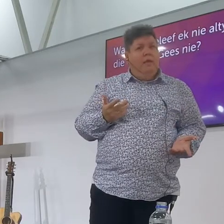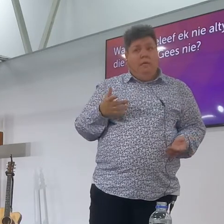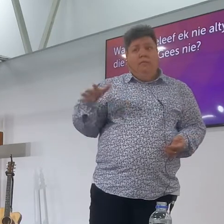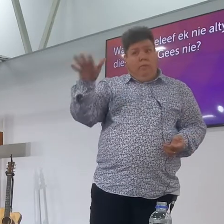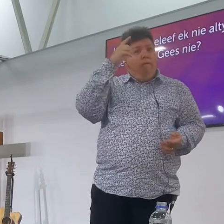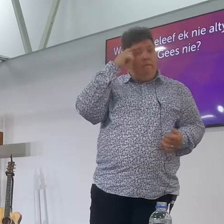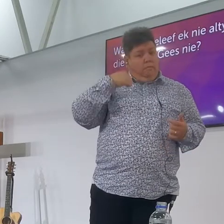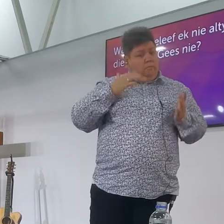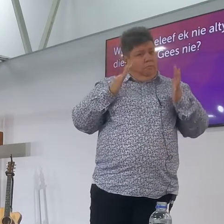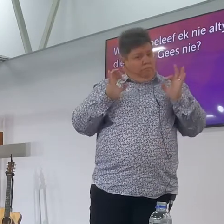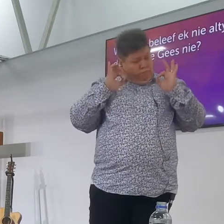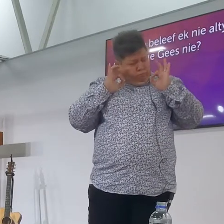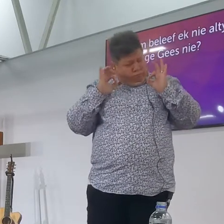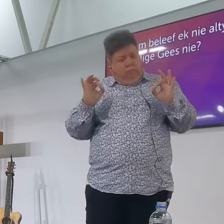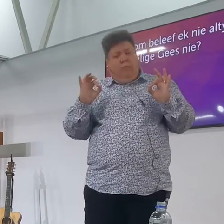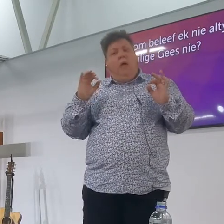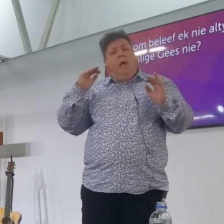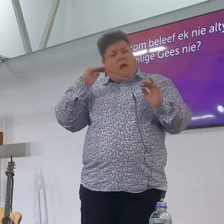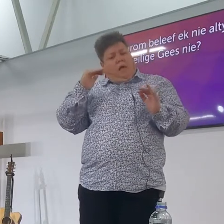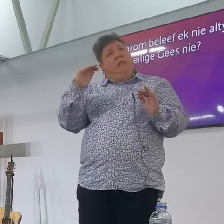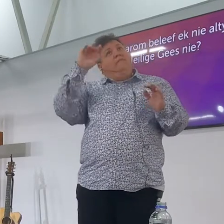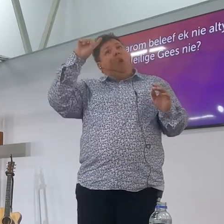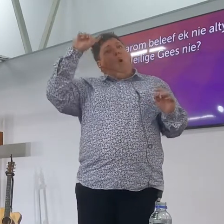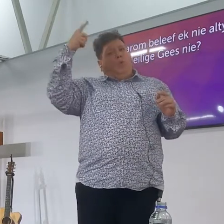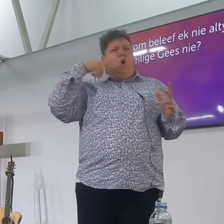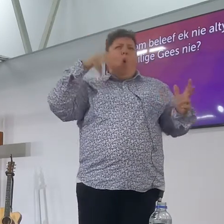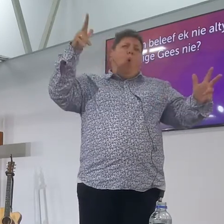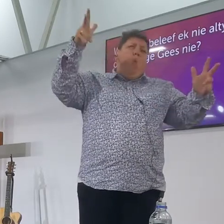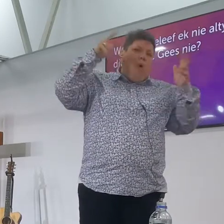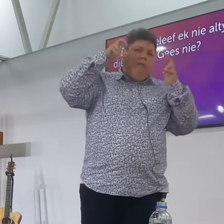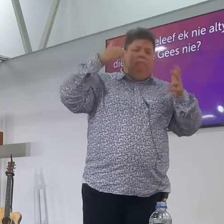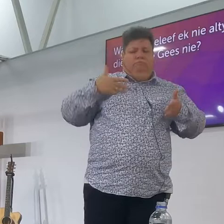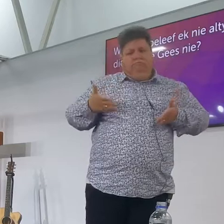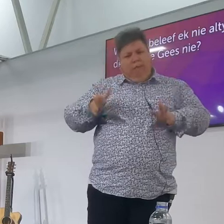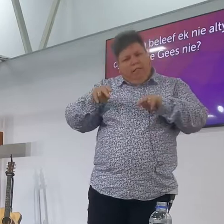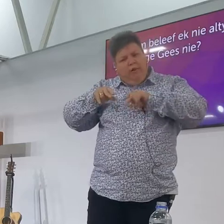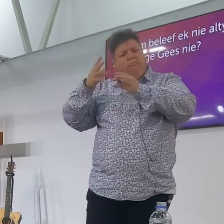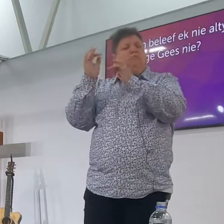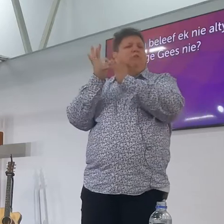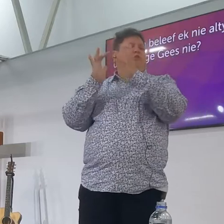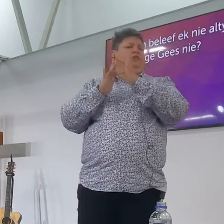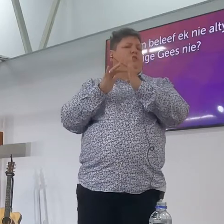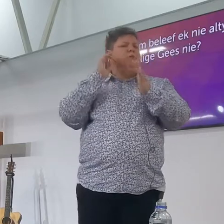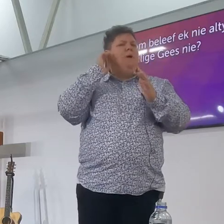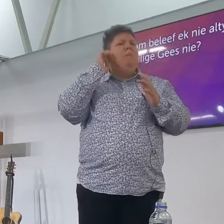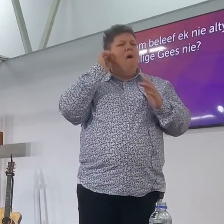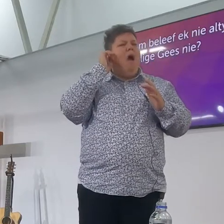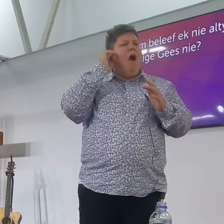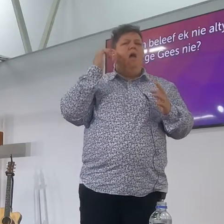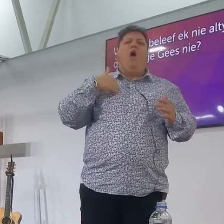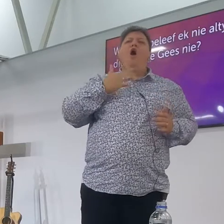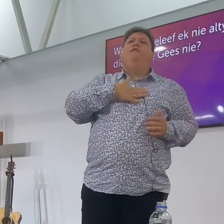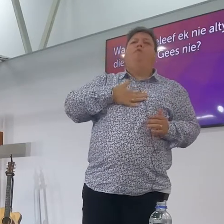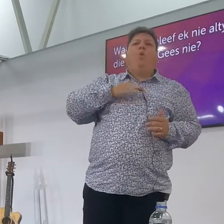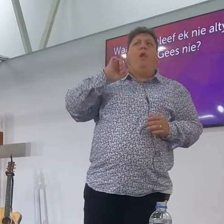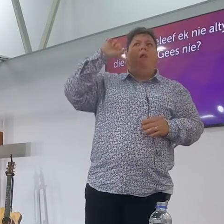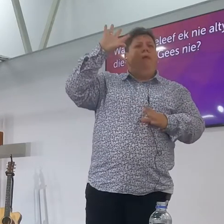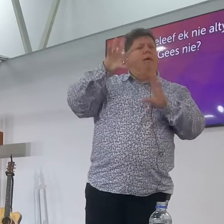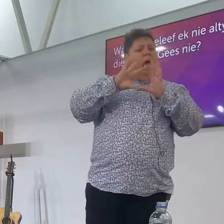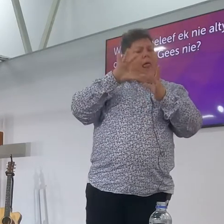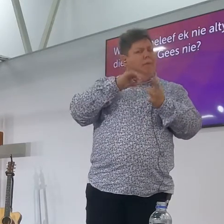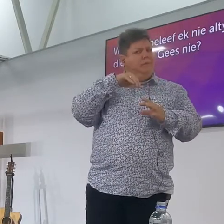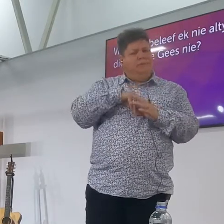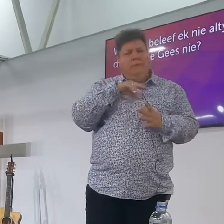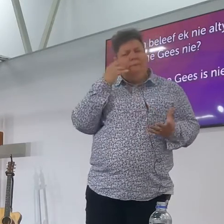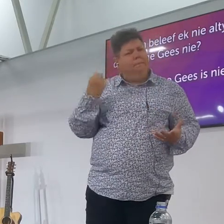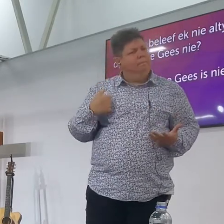van die Here, jy probeer regtig die Here gehoorsaam, jy probeer regtig die pad saam met die Here stap, maar jy beleef nie werklik die vervulling met die Heilige Gees nie,